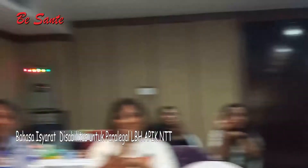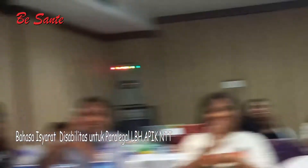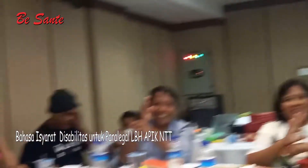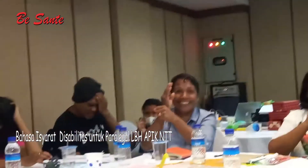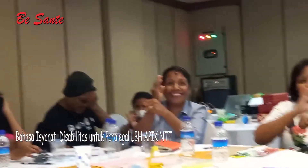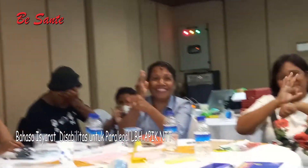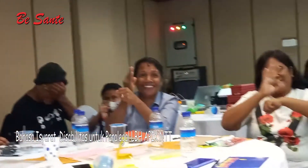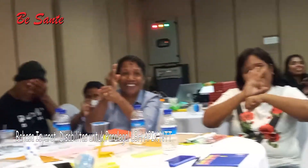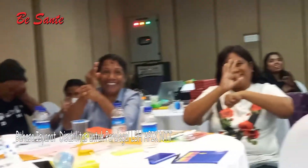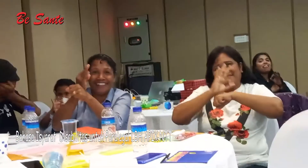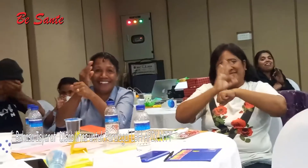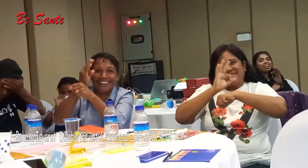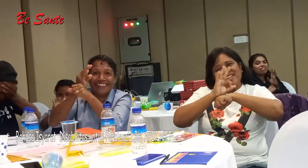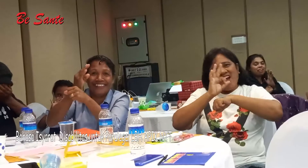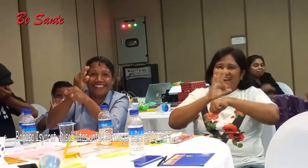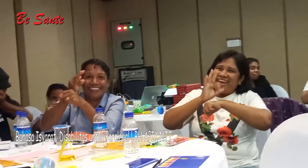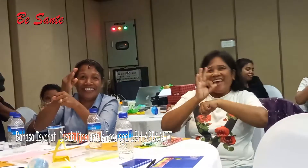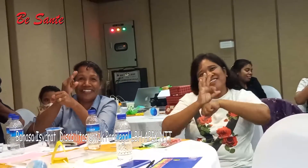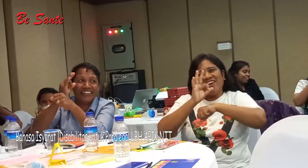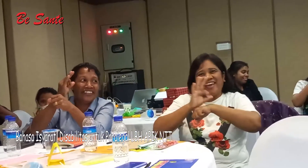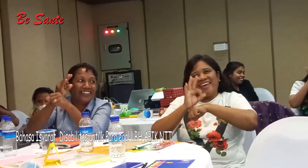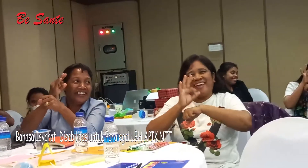butuh masuk dua. Iya. Tiga anak berapa? Kepa tambua.